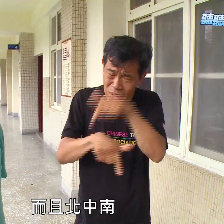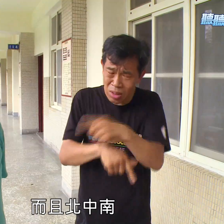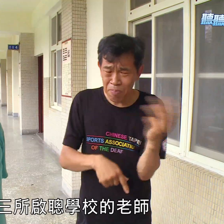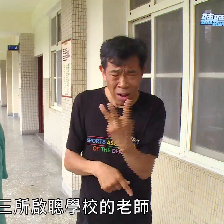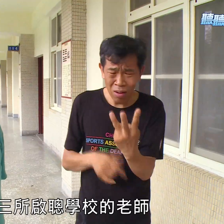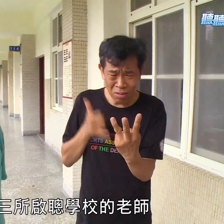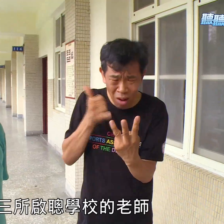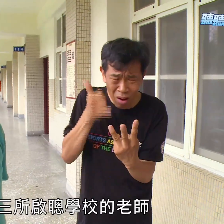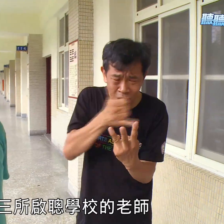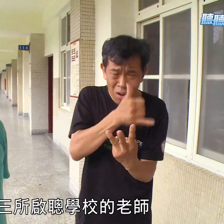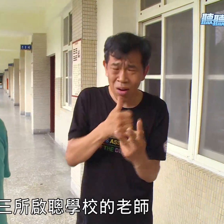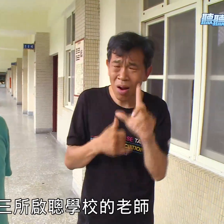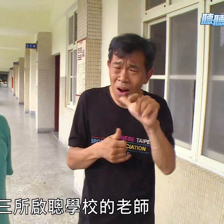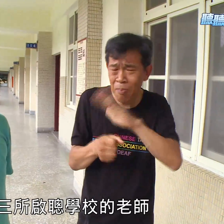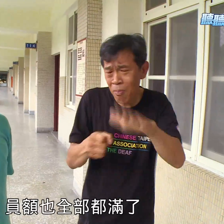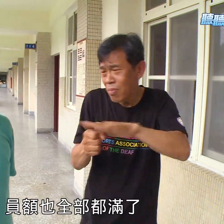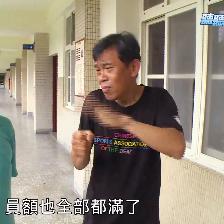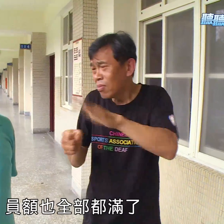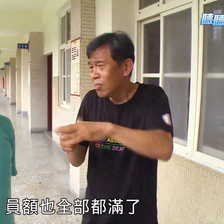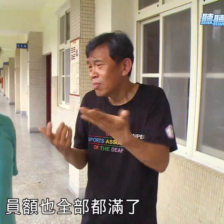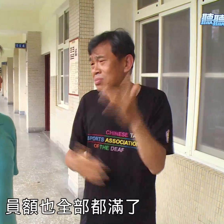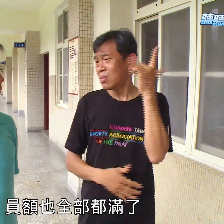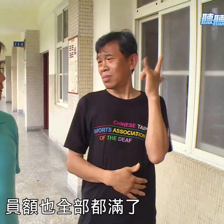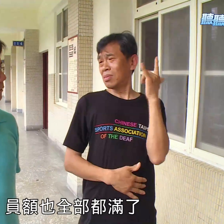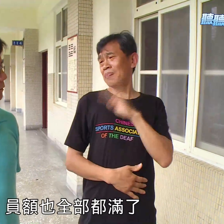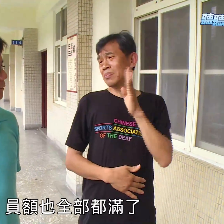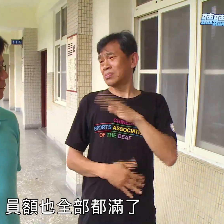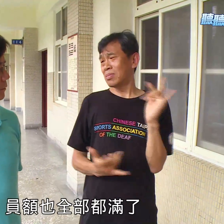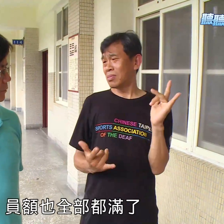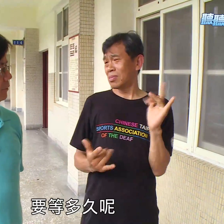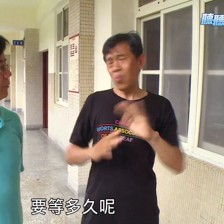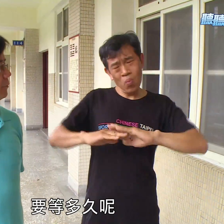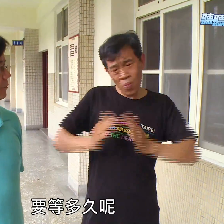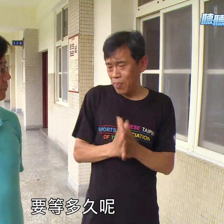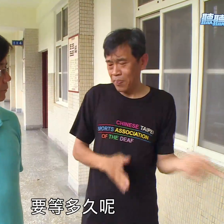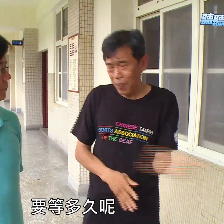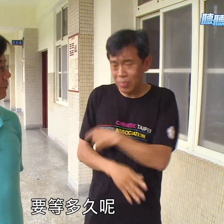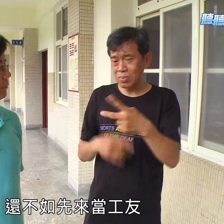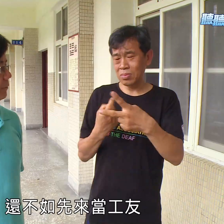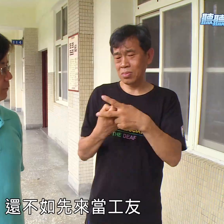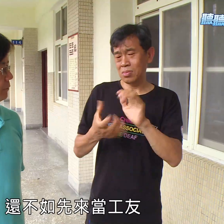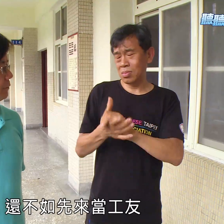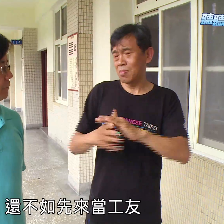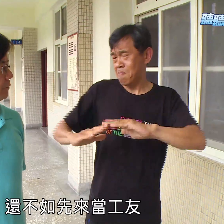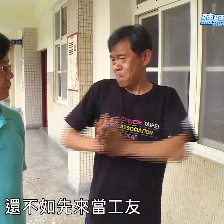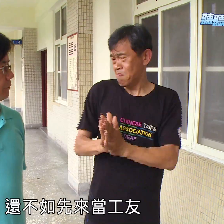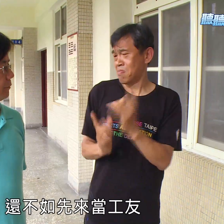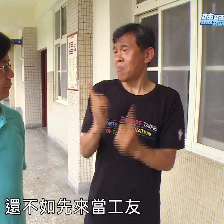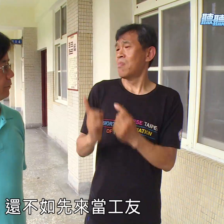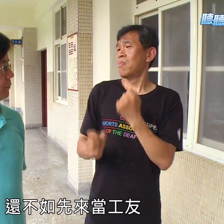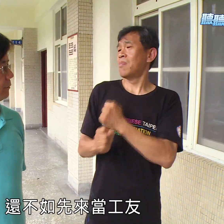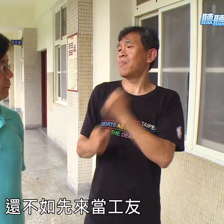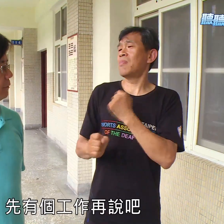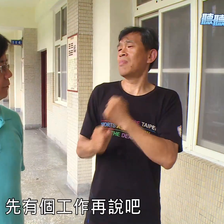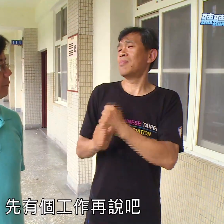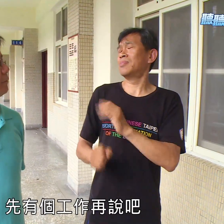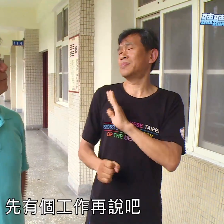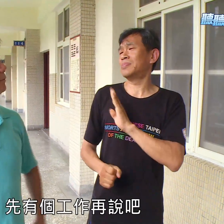南三所启聪学校的老师员额也全部都满了，要等多久呢？还不如先来当工友，先有个工作再说